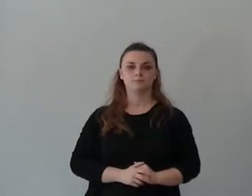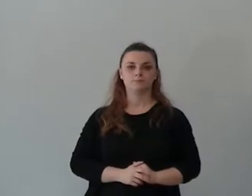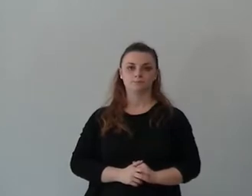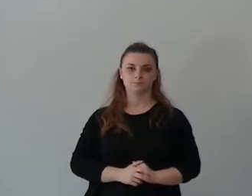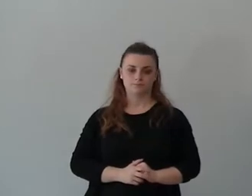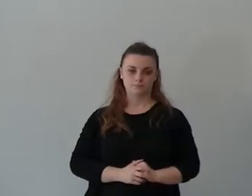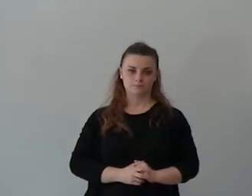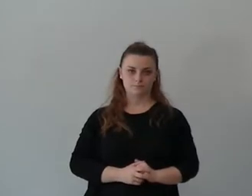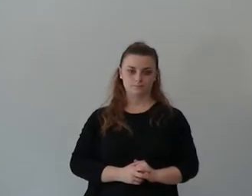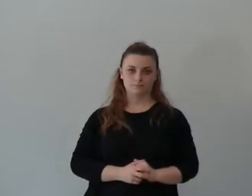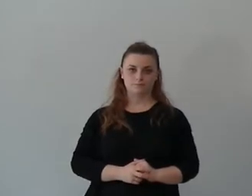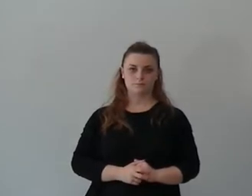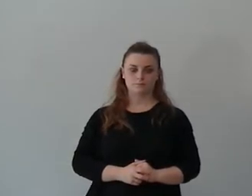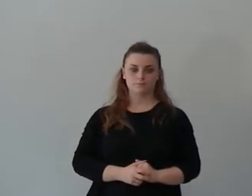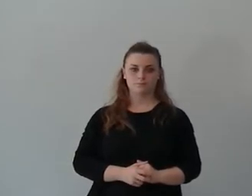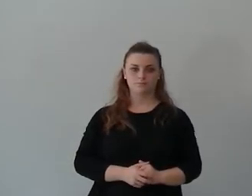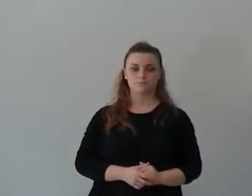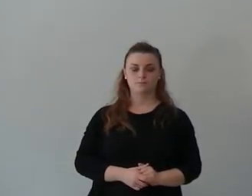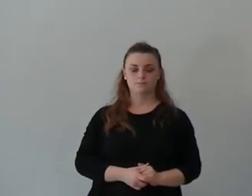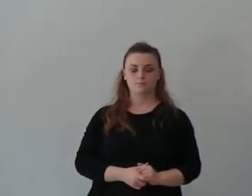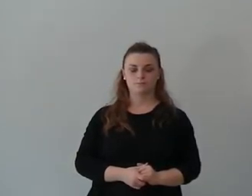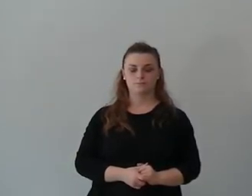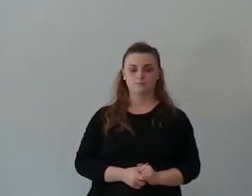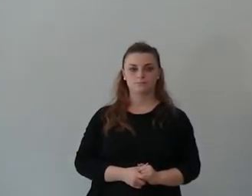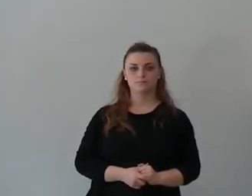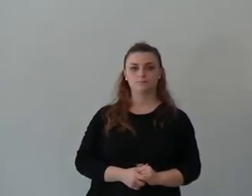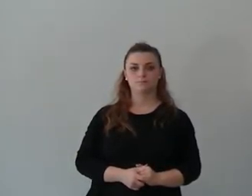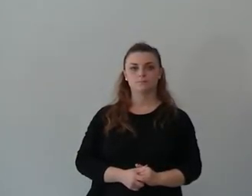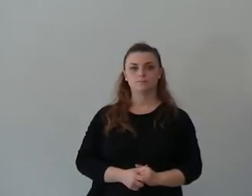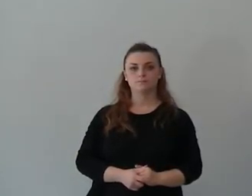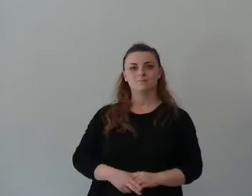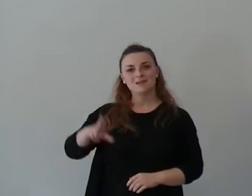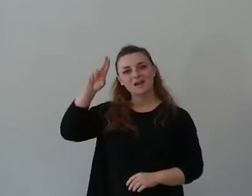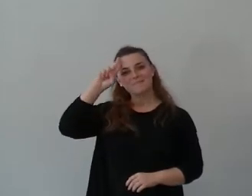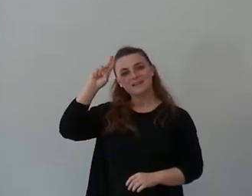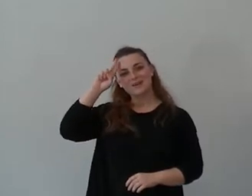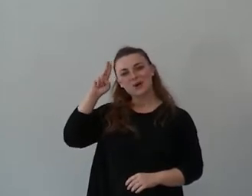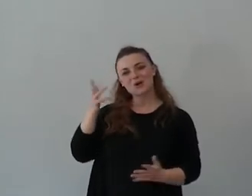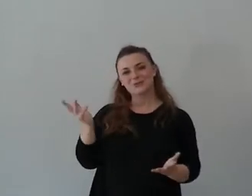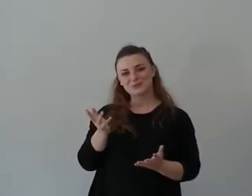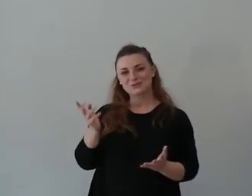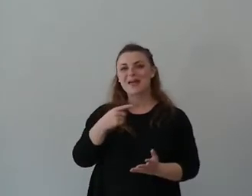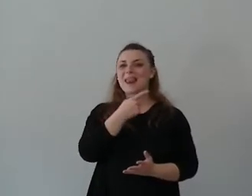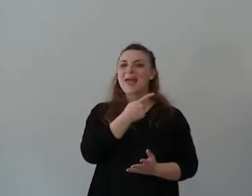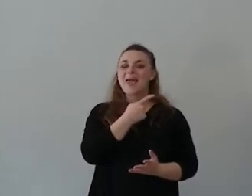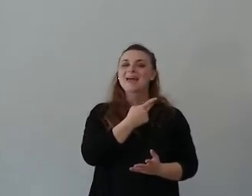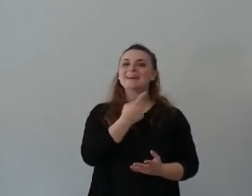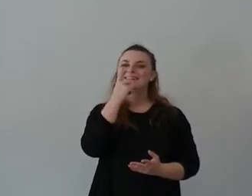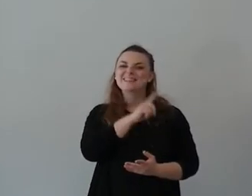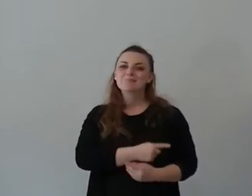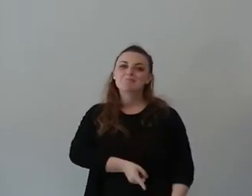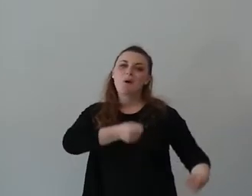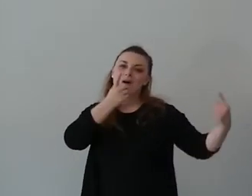were supposed to quote a new scripture we had memorized. E mi ricordo che lei mi sfidava veramente, perché ogni volta che